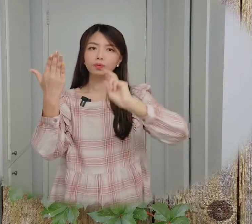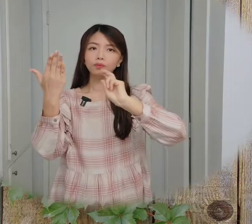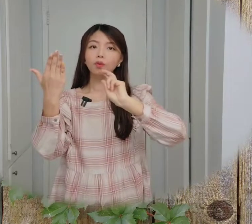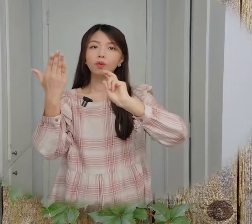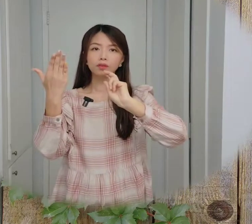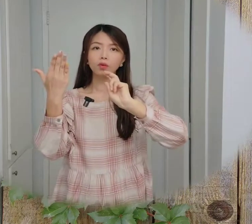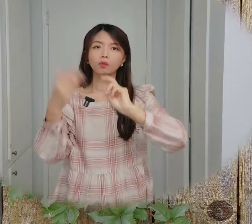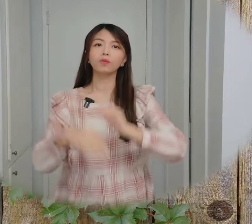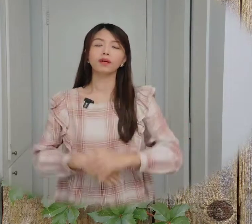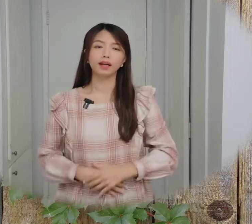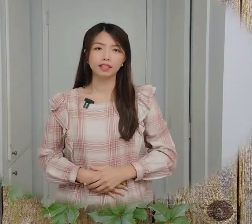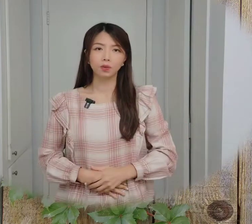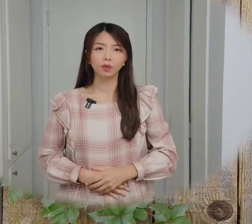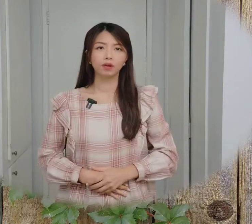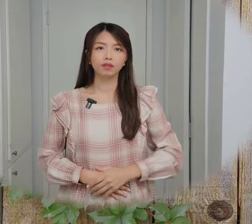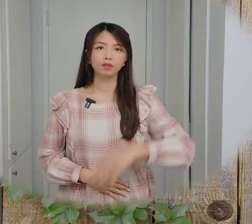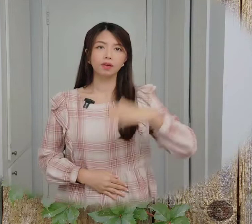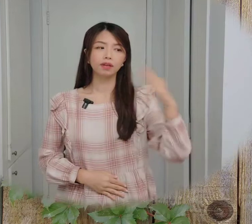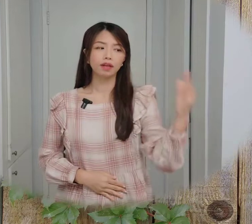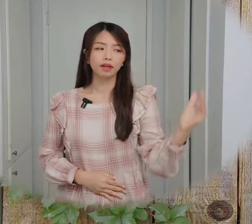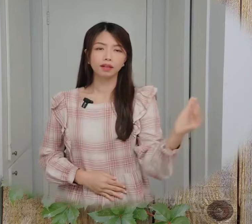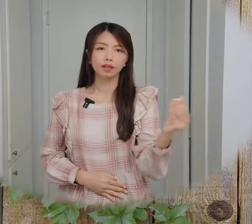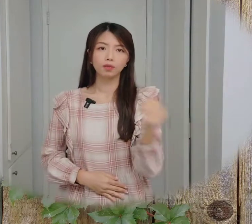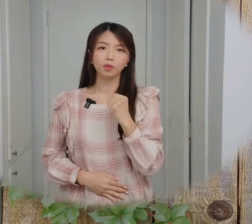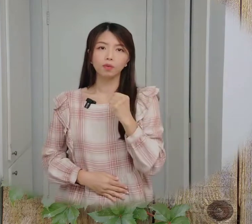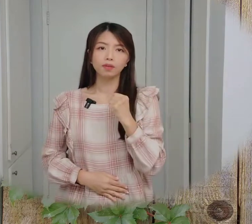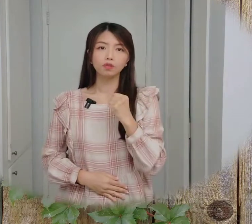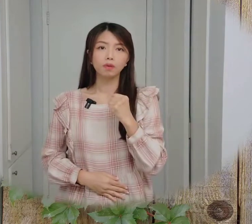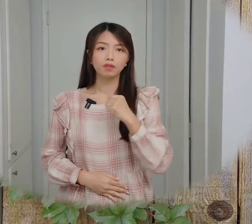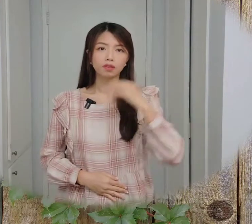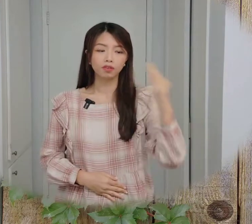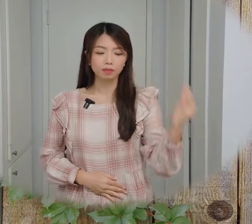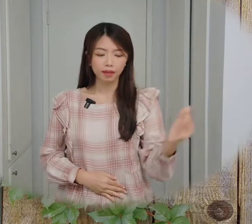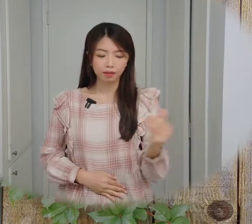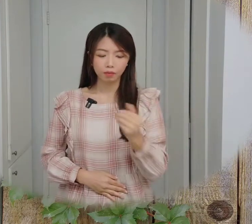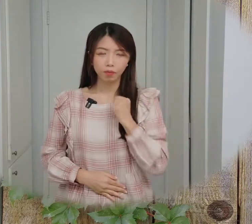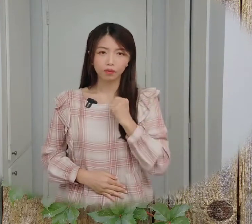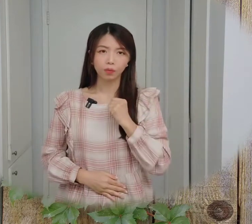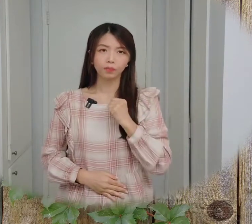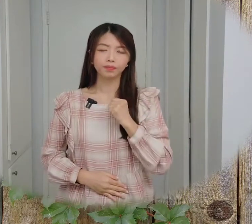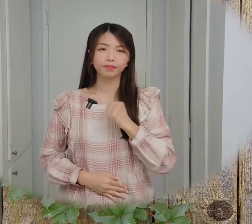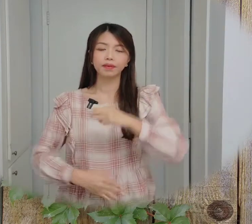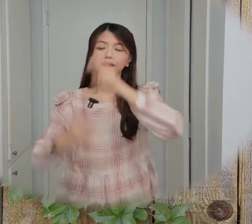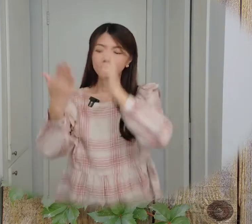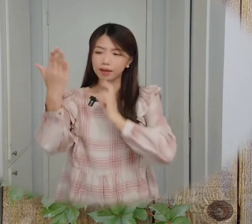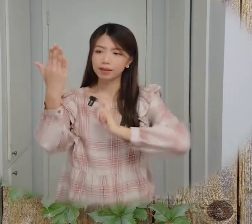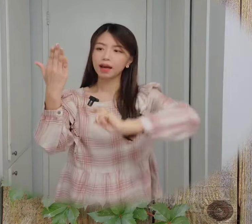찬양으로, 뭐뭐으로, 몸을 가지고 이런 뜻의 수어는 내 쪽으로 오면서 주먹을 쥐어주시면 돼요. 뭐뭐으로.